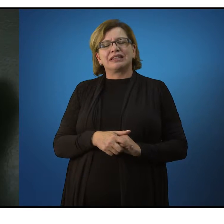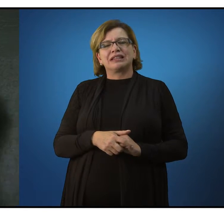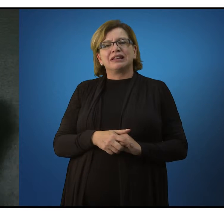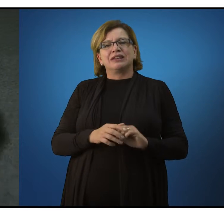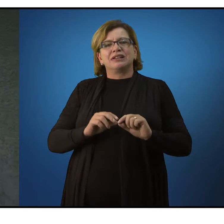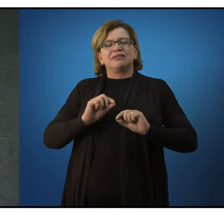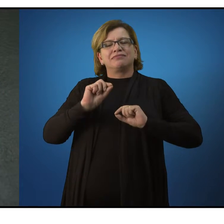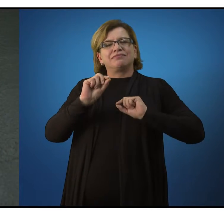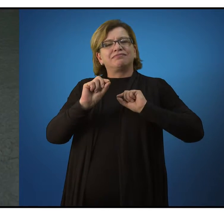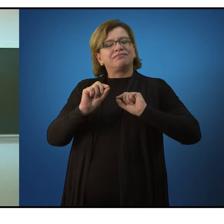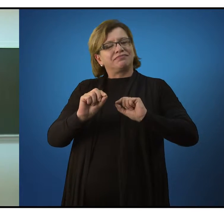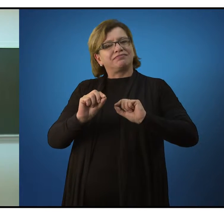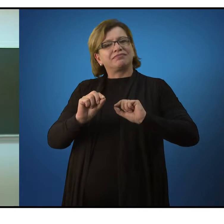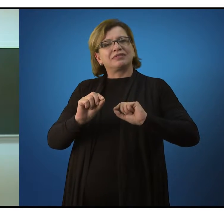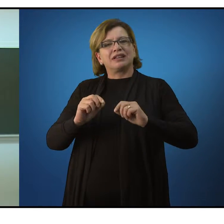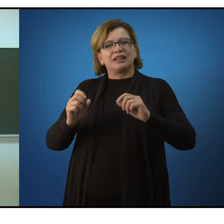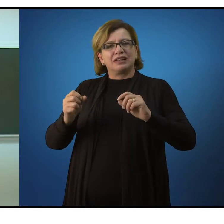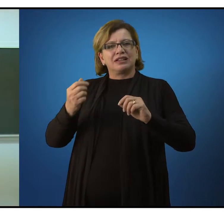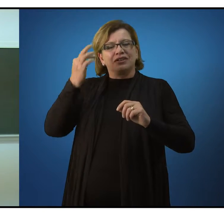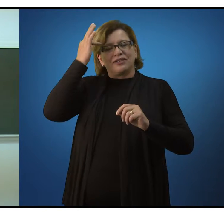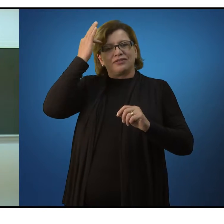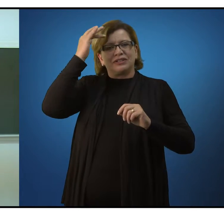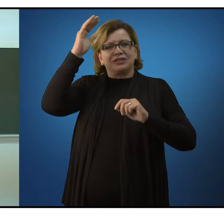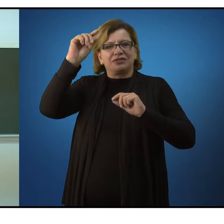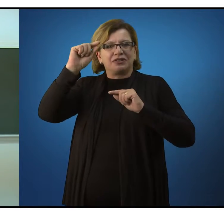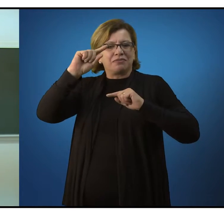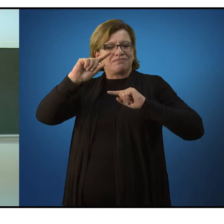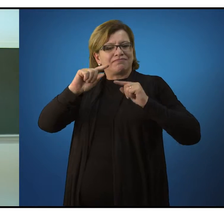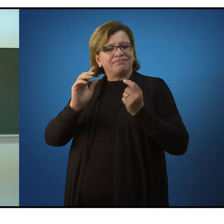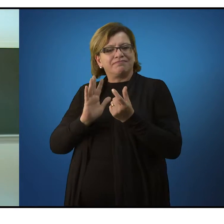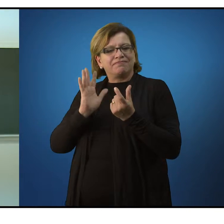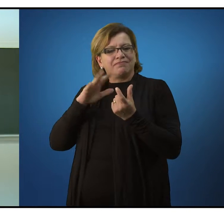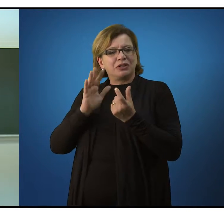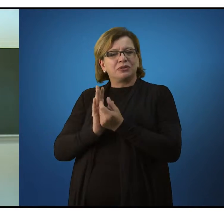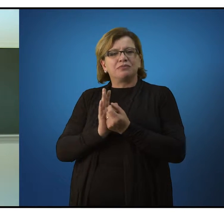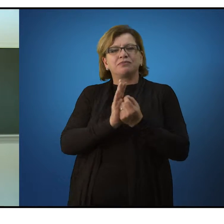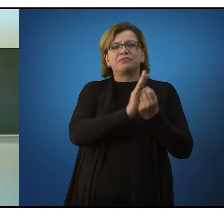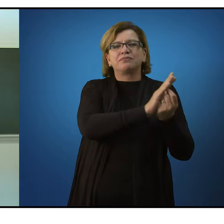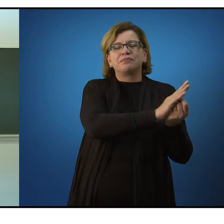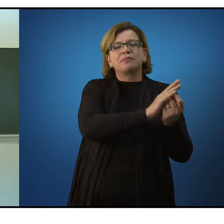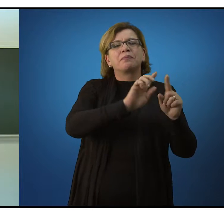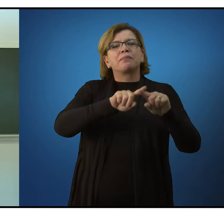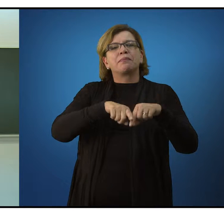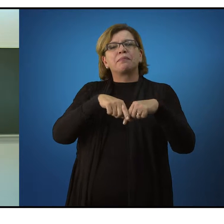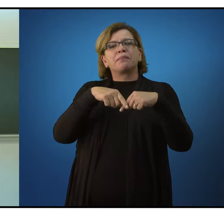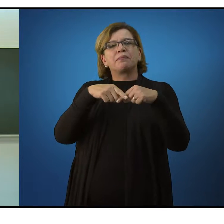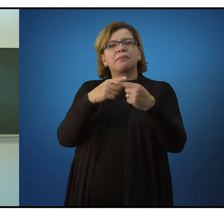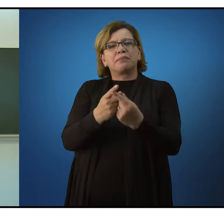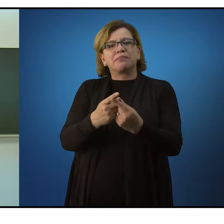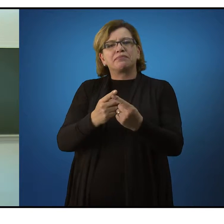Então, a filosofia nasce superando os mitos, mas